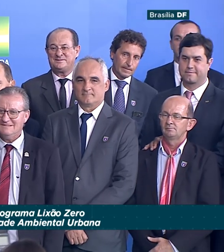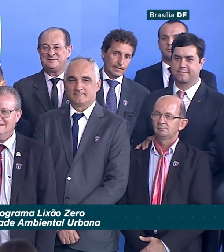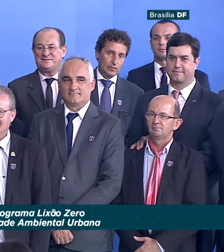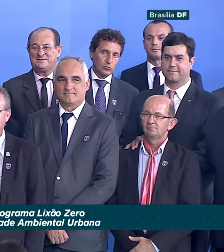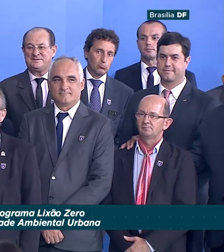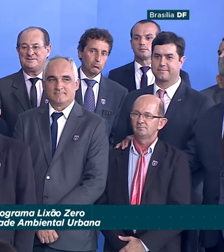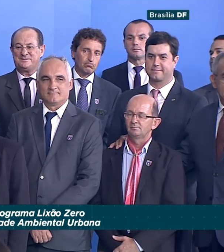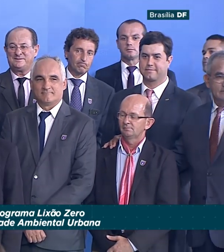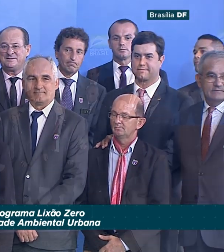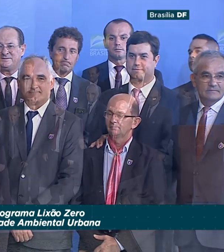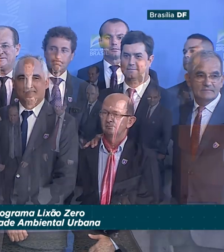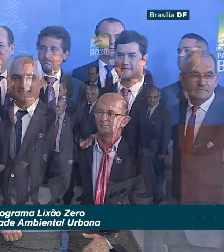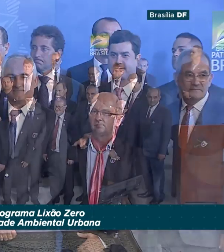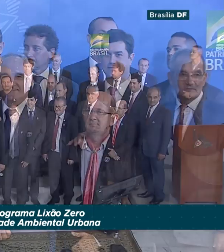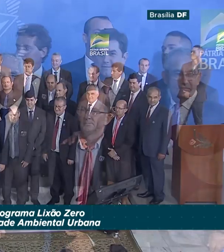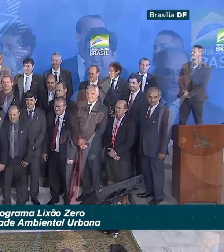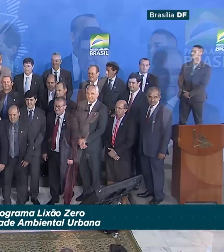Vai dar um alt agora, hein?